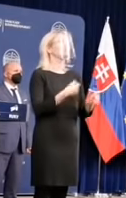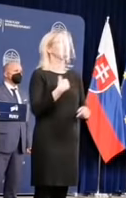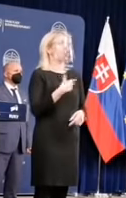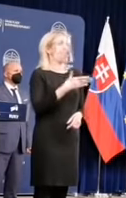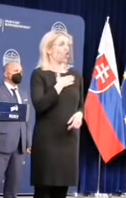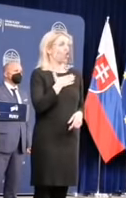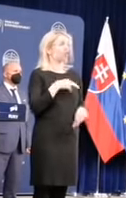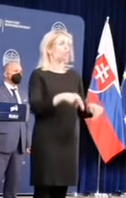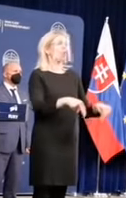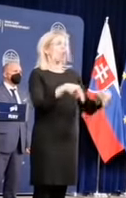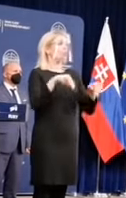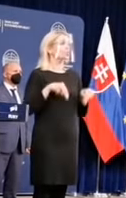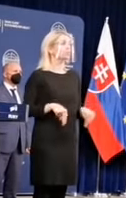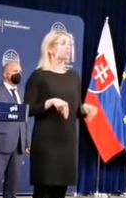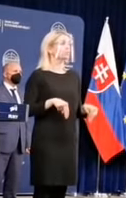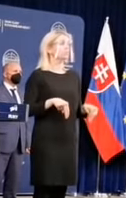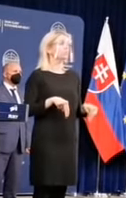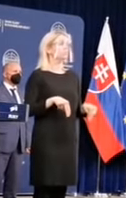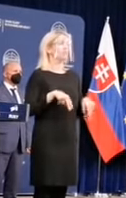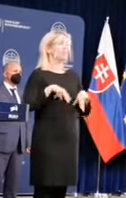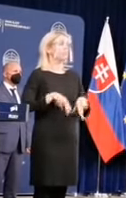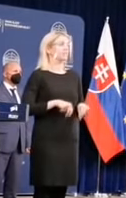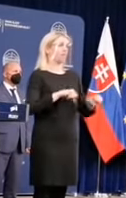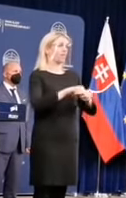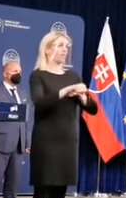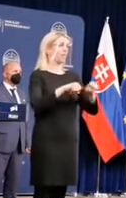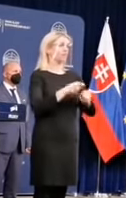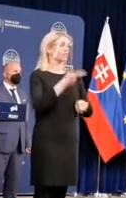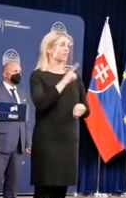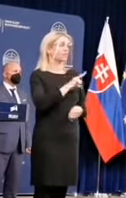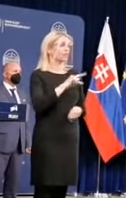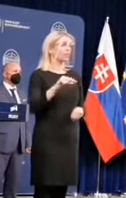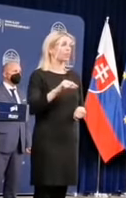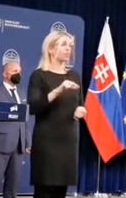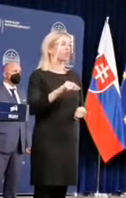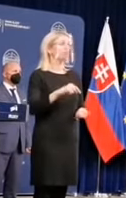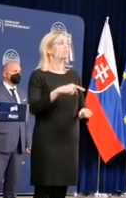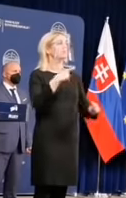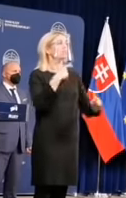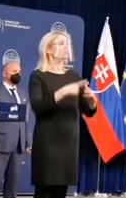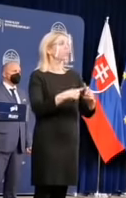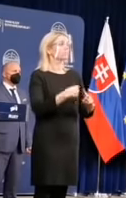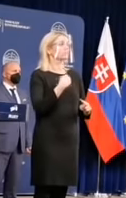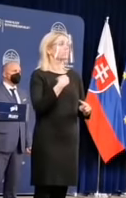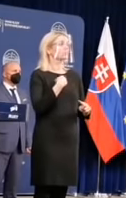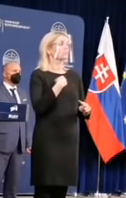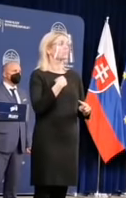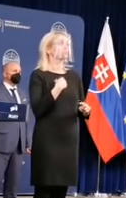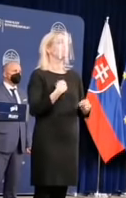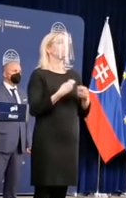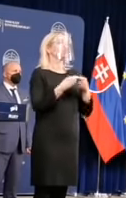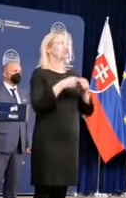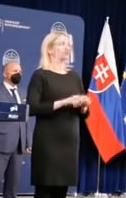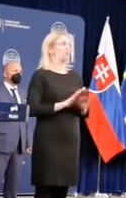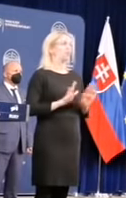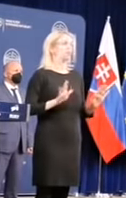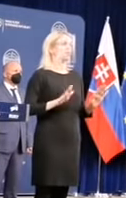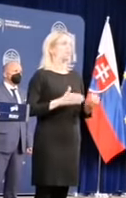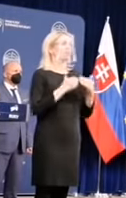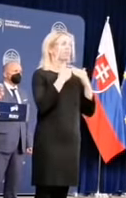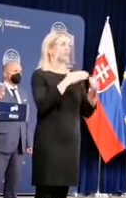ochotný odstúpiť z pozície predsedu vlády Slovenskej republiky a pôsobiť v nej ako jej člen.